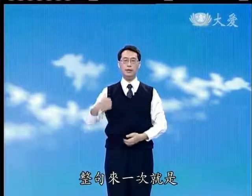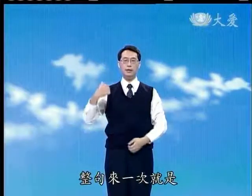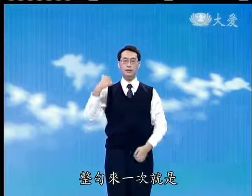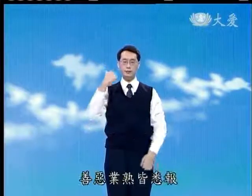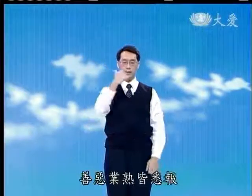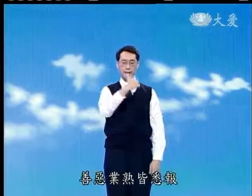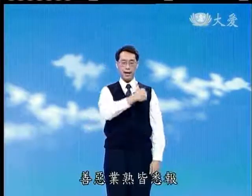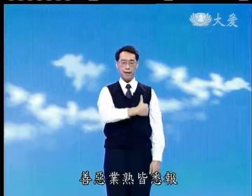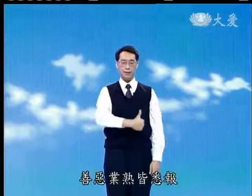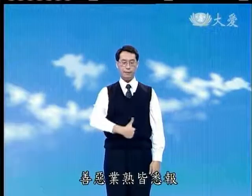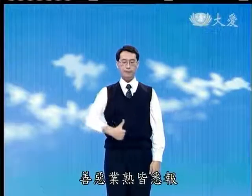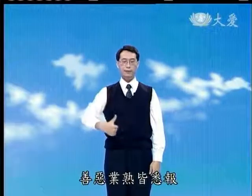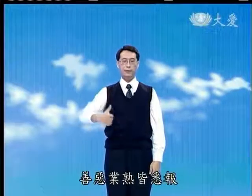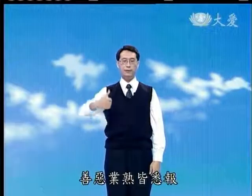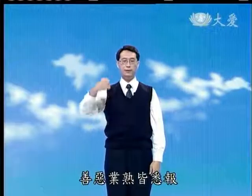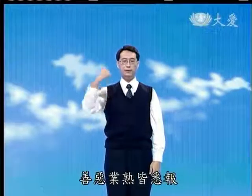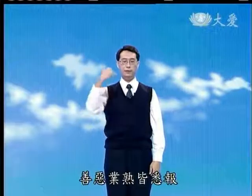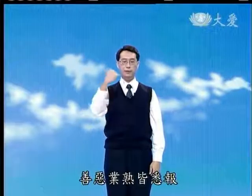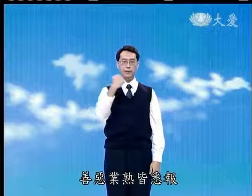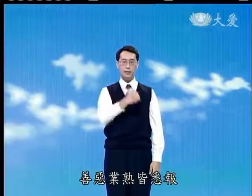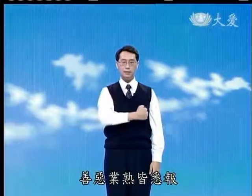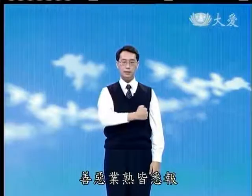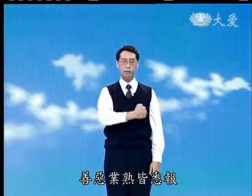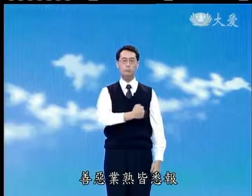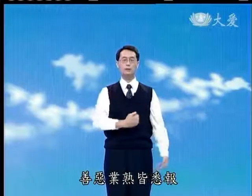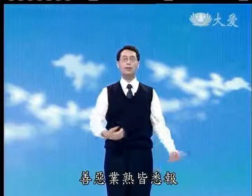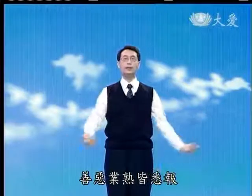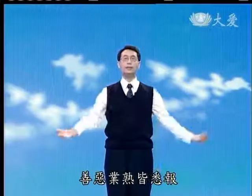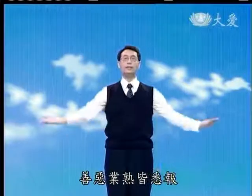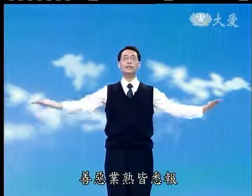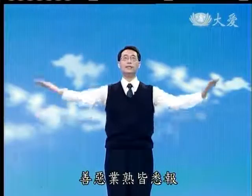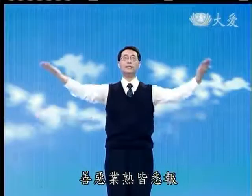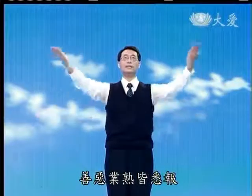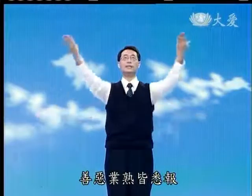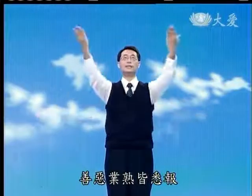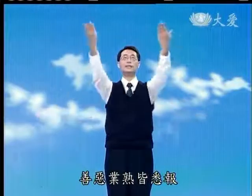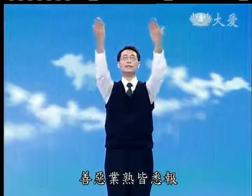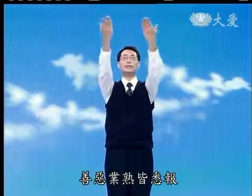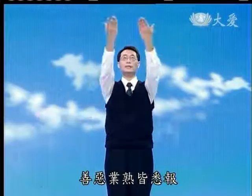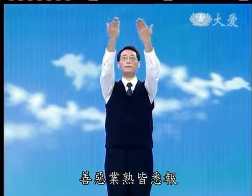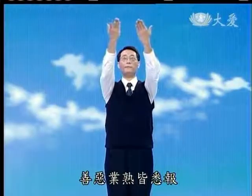善恶业熟皆悉报。